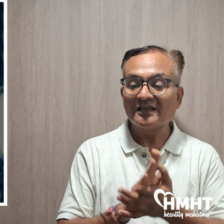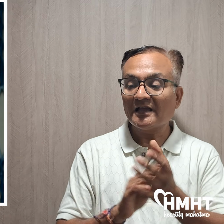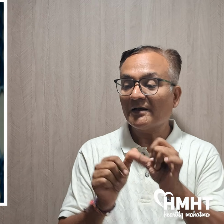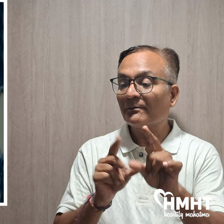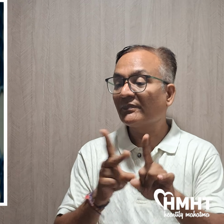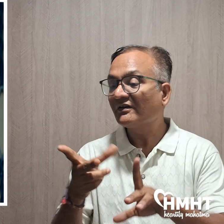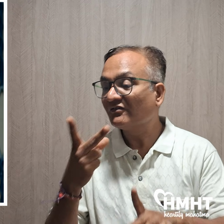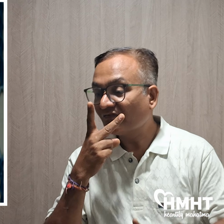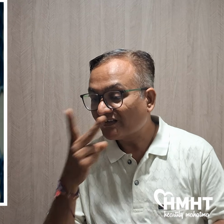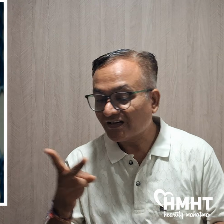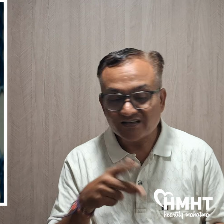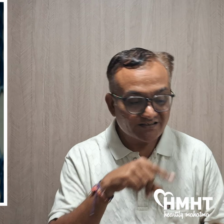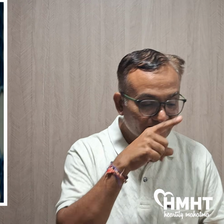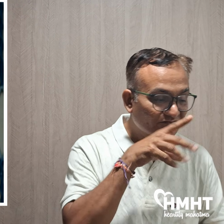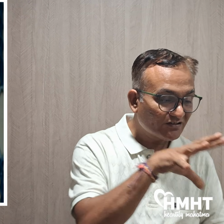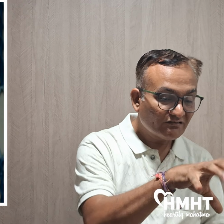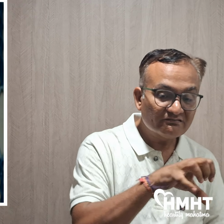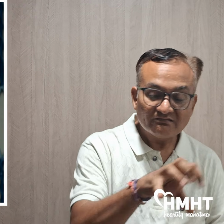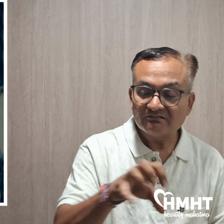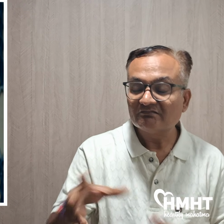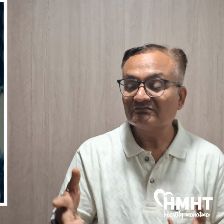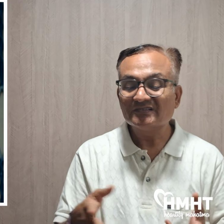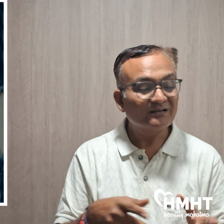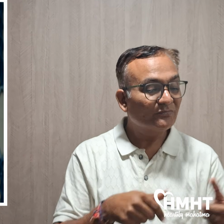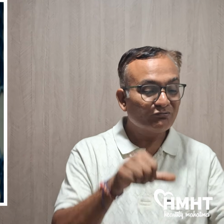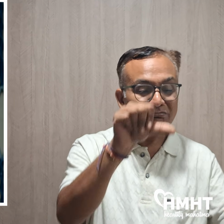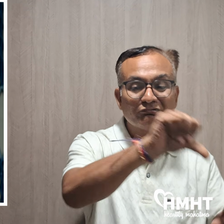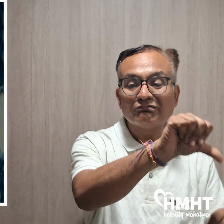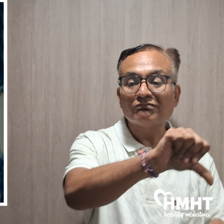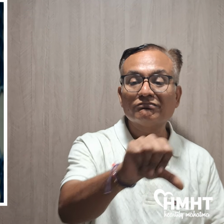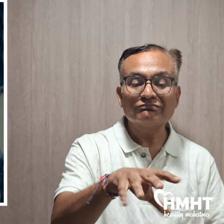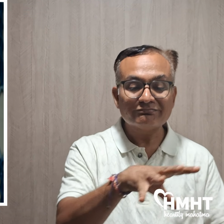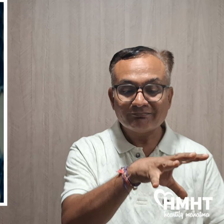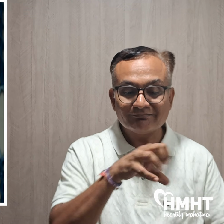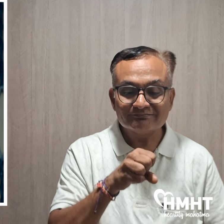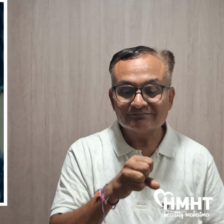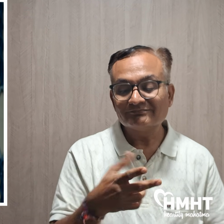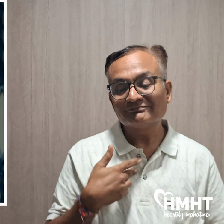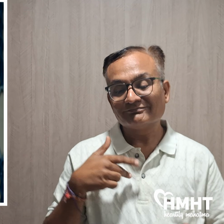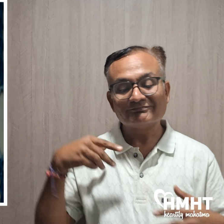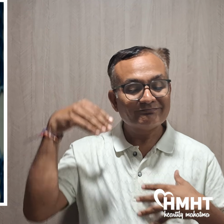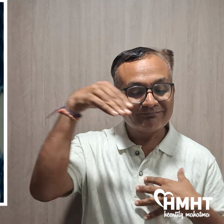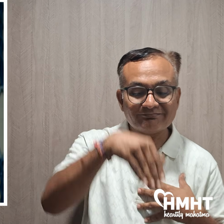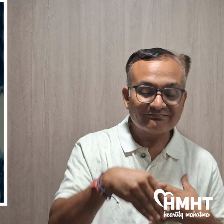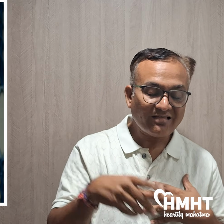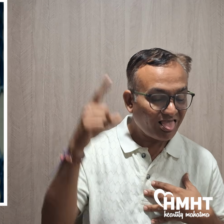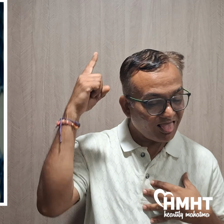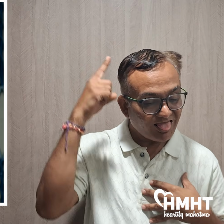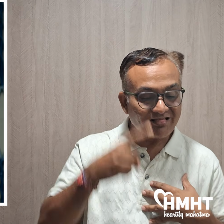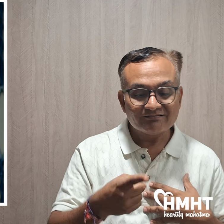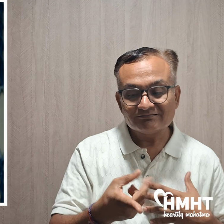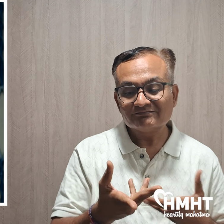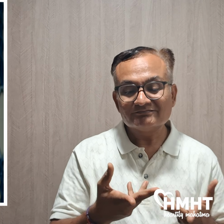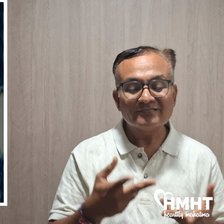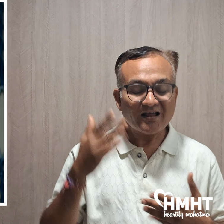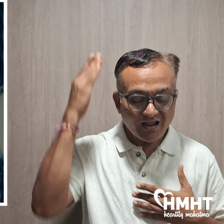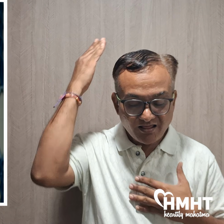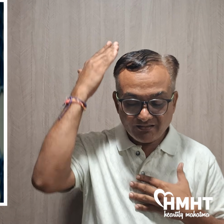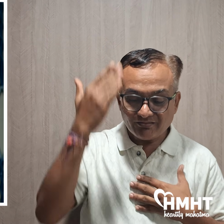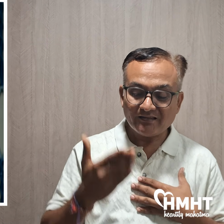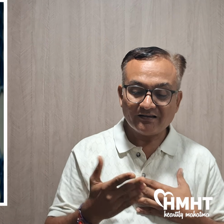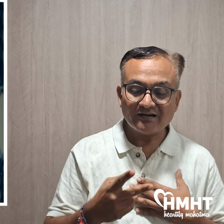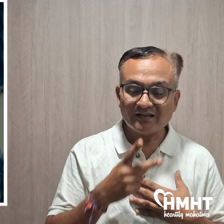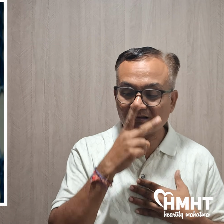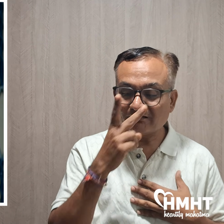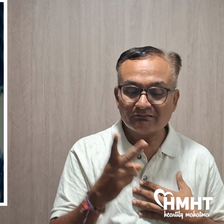સુખ લેવા જાય છે વિનાશી વસ્તુઓમાંથી, એ વસ્તુઓ વિનાશી, સુખે વિનાશી. હવે એ અનંતકાળથી આ